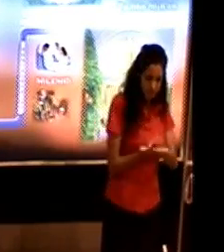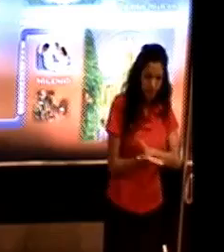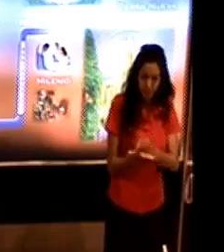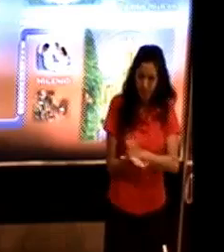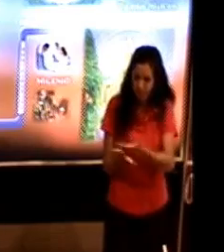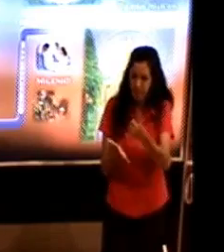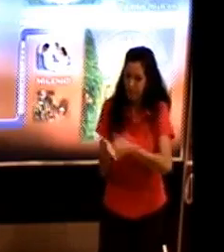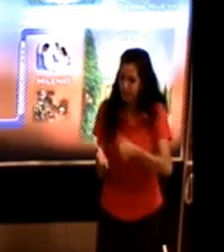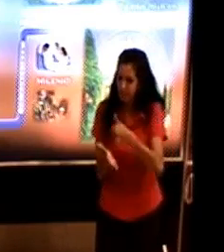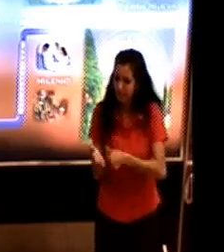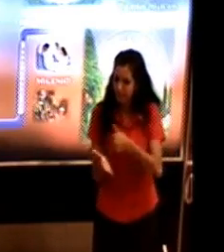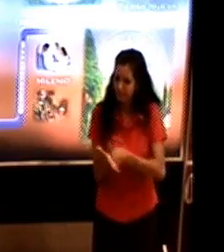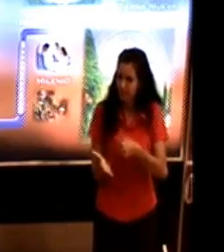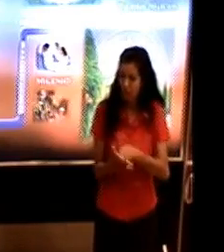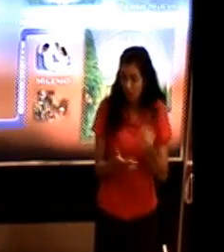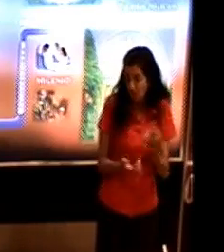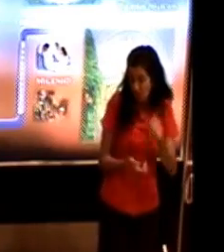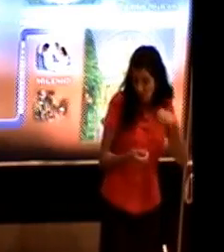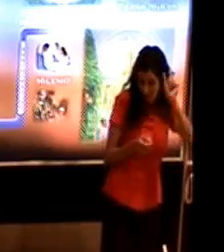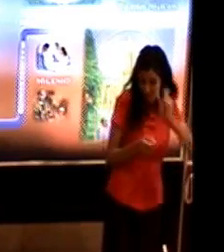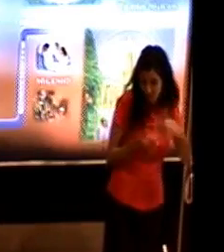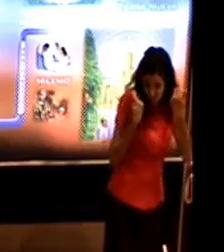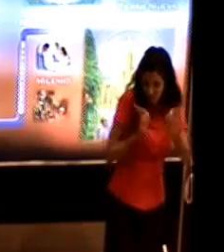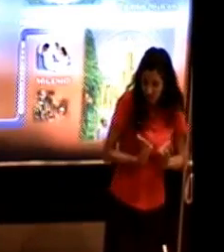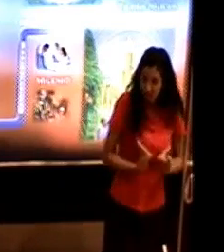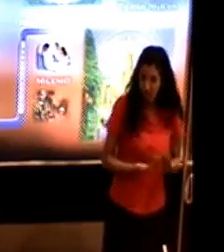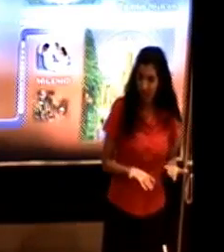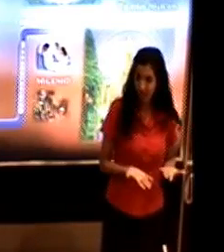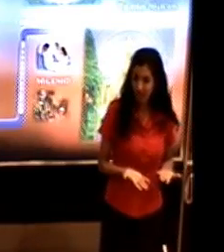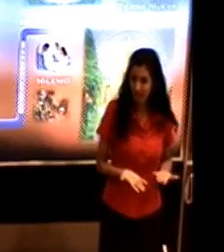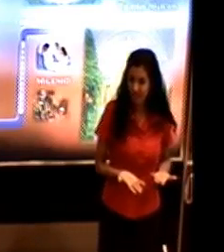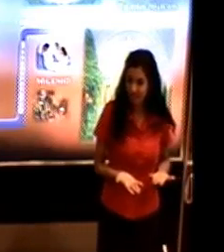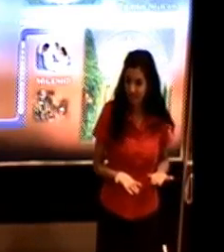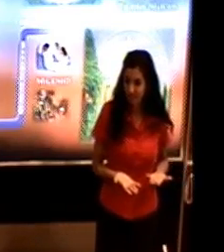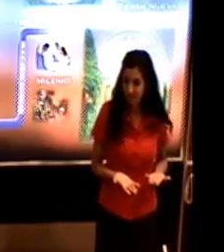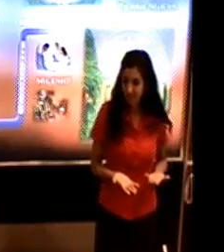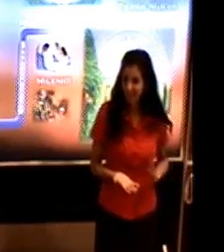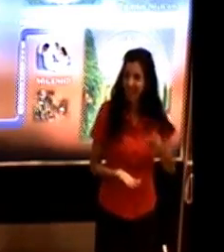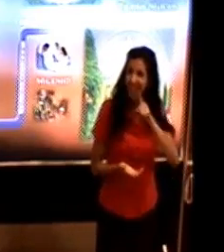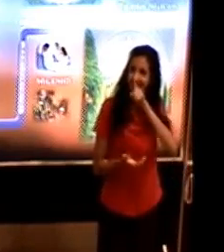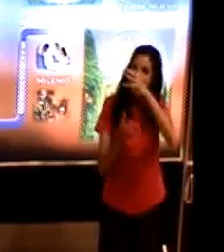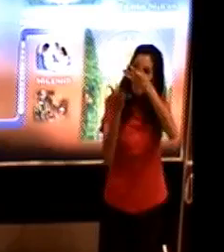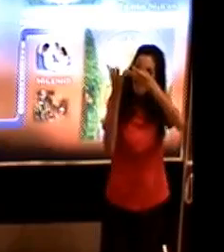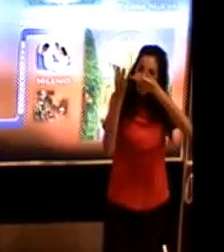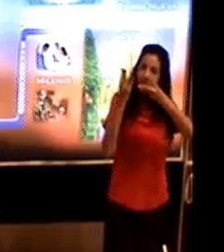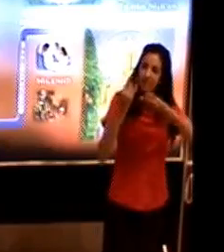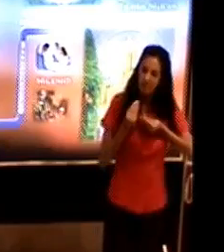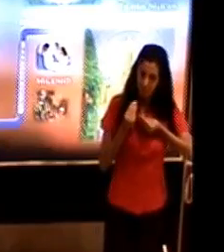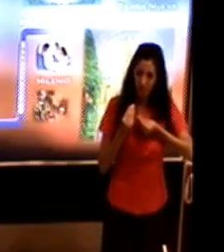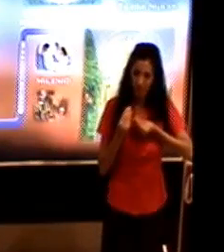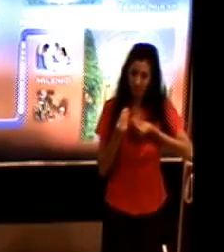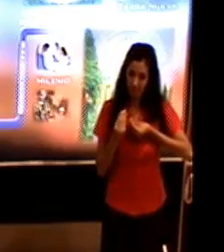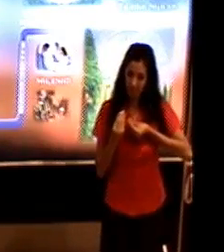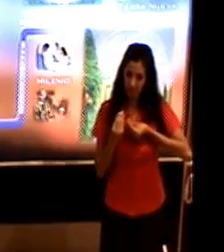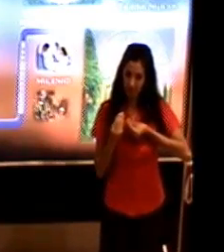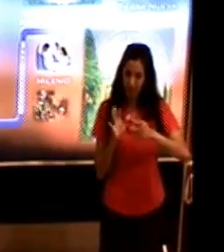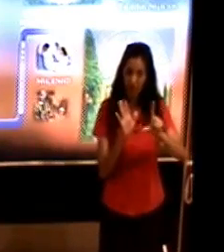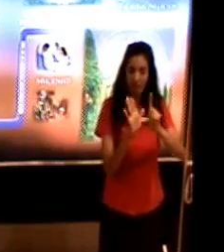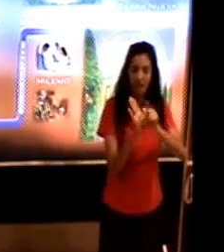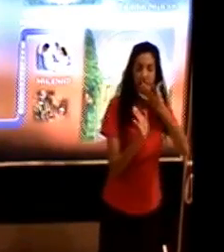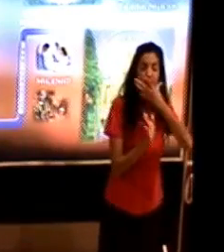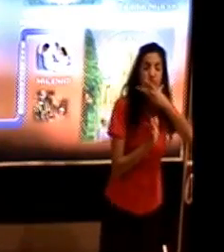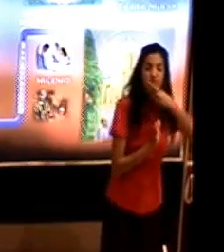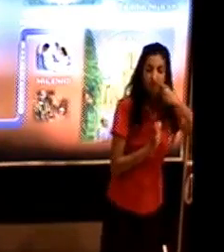¿verdad? Porque somos carne, como dice la palabra de Dios, tenemos un abogado en los cielos. Si la ley de Dios fuese,